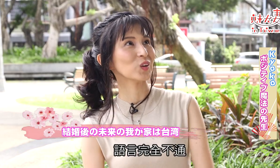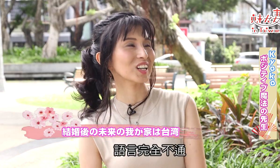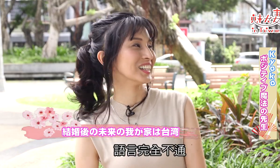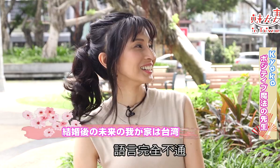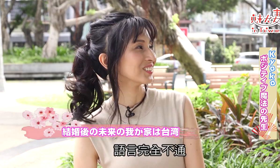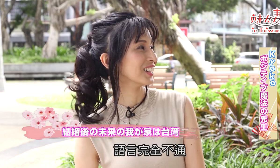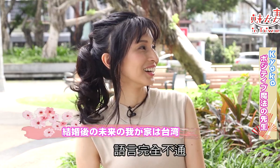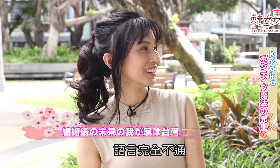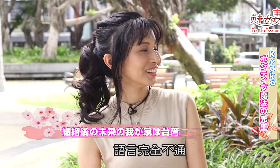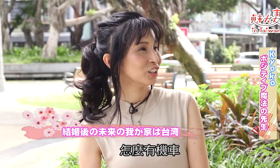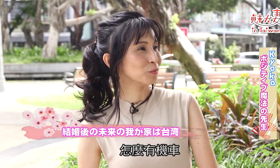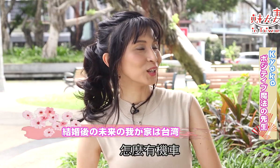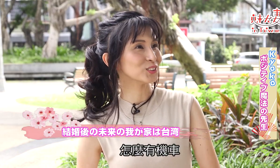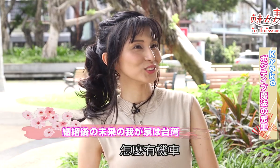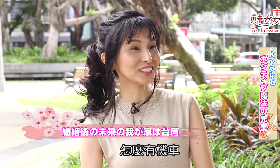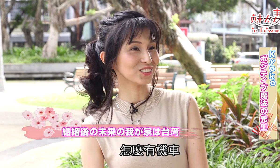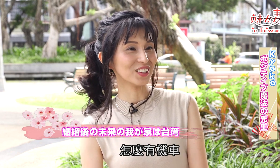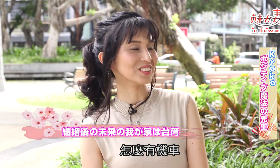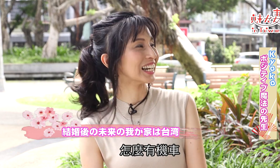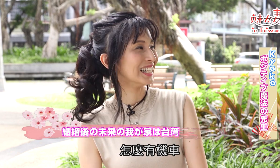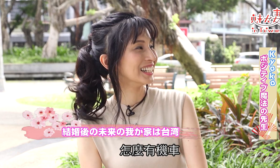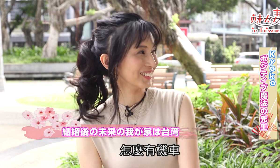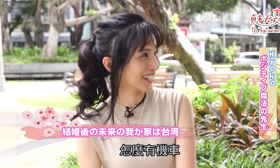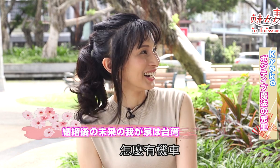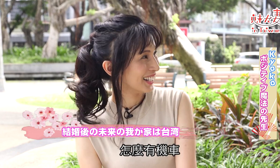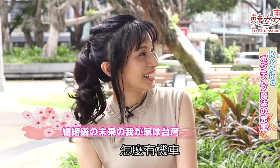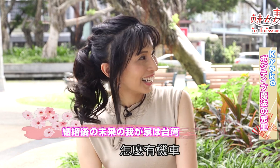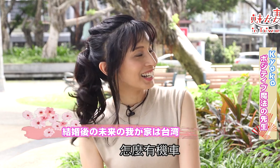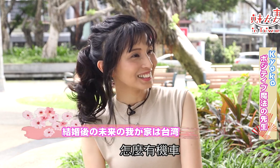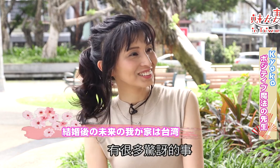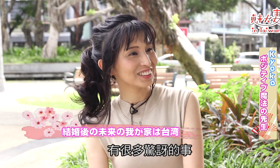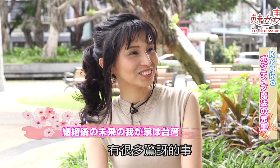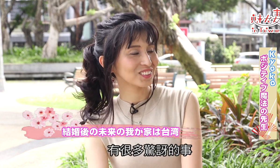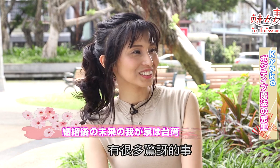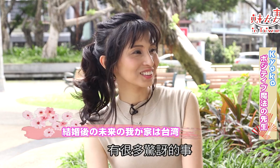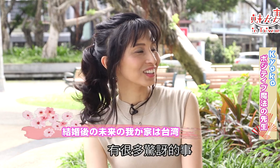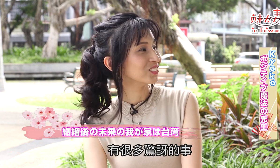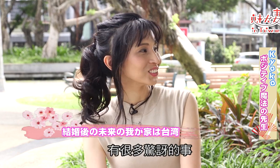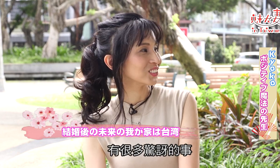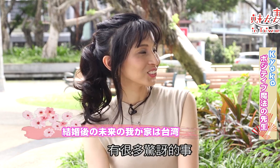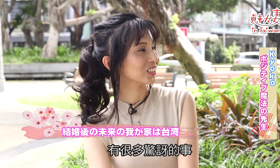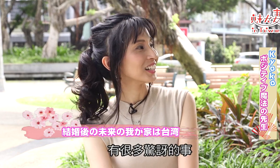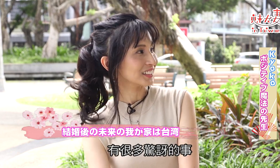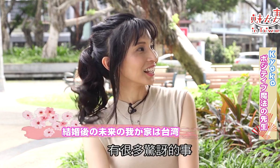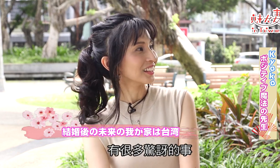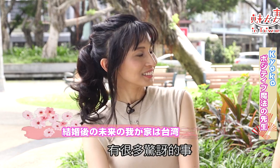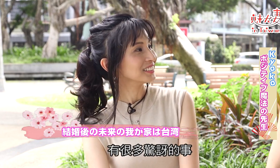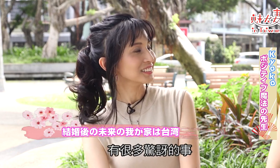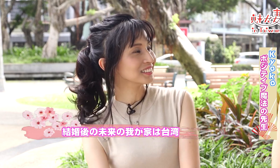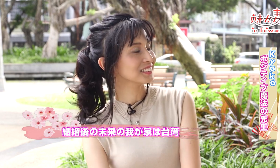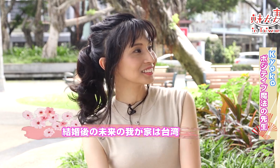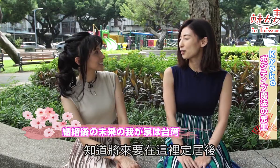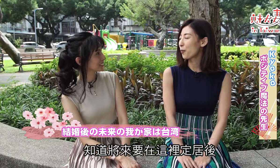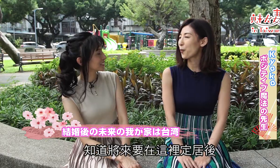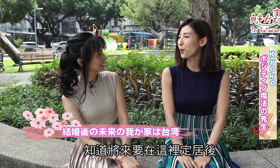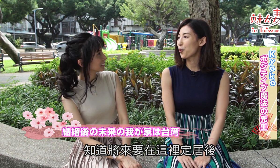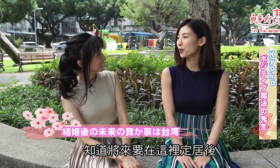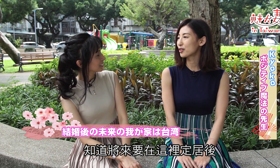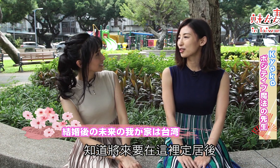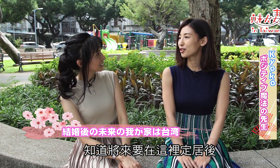かんないとか、バイク何これみたいなとか、はい、いろんな驚きとか面白いことがあって、 はい、うん、でももう将